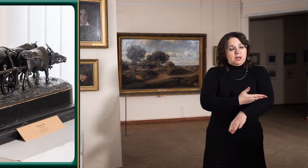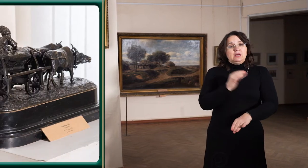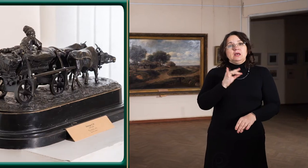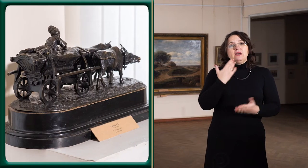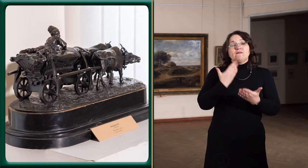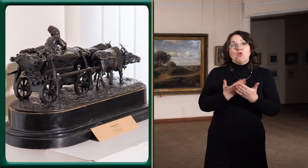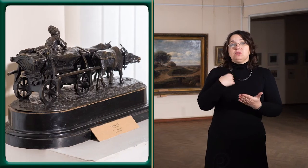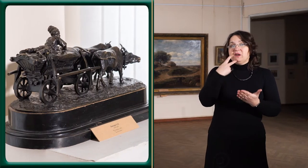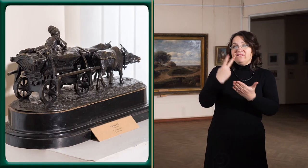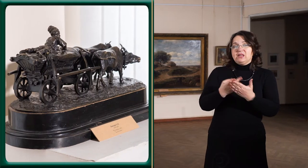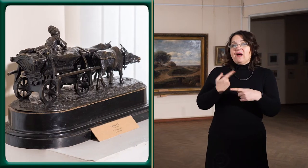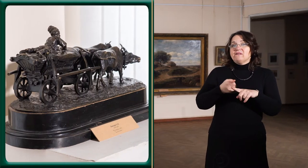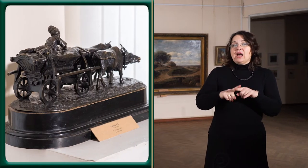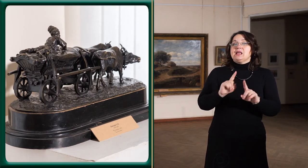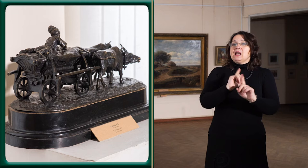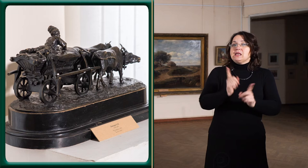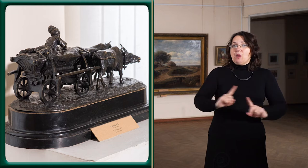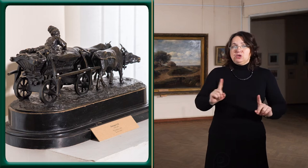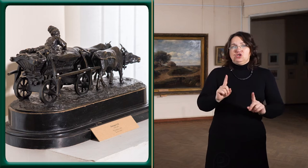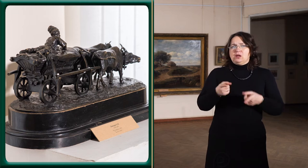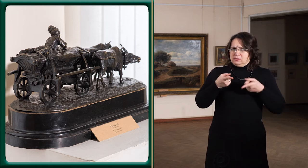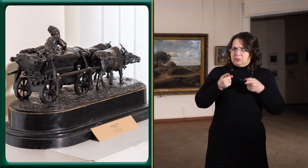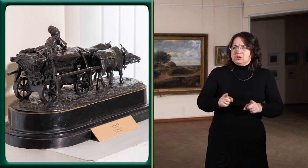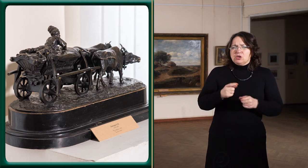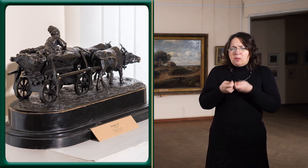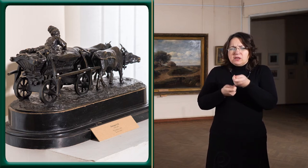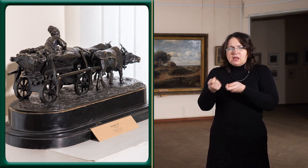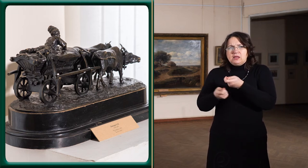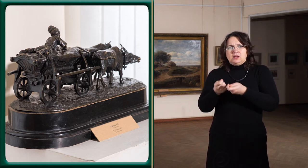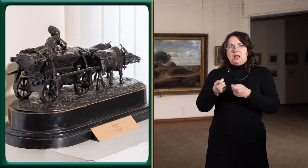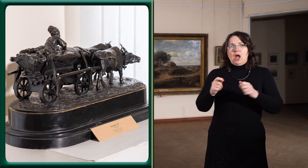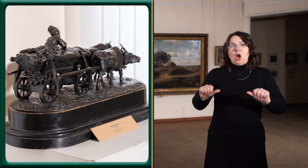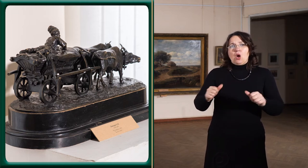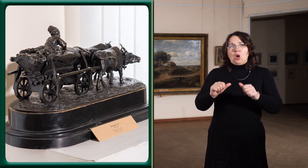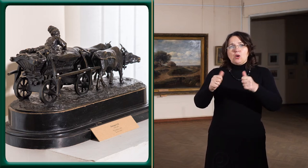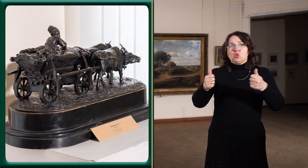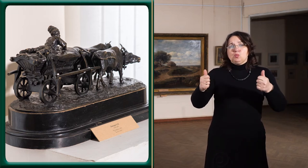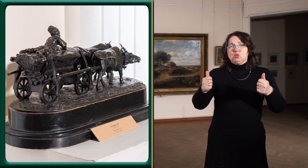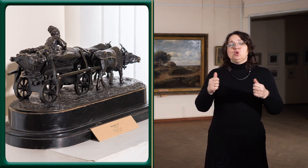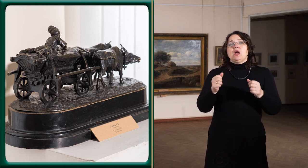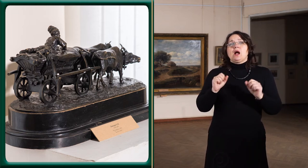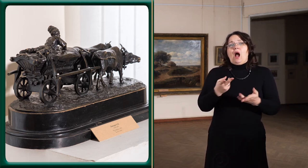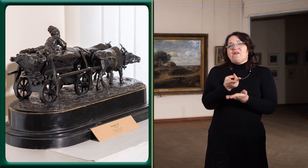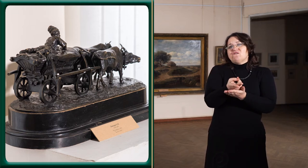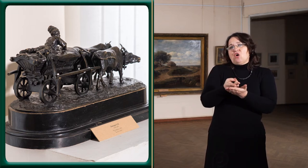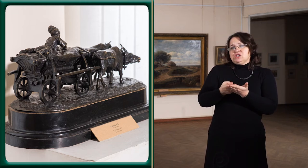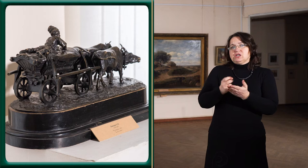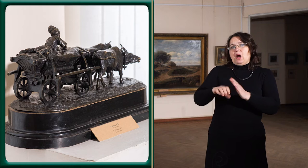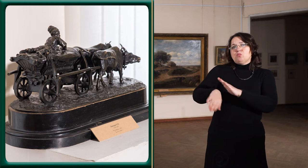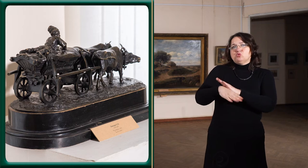этой необычайно достоверной до мельчайших деталей композиции, как возлежит на полупустом мешке с солью